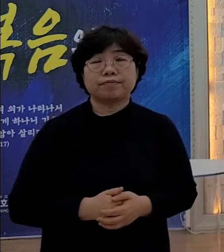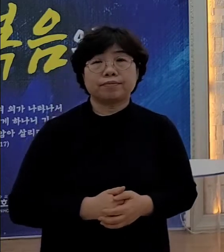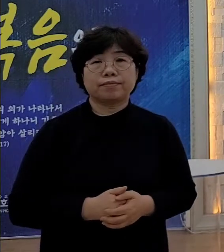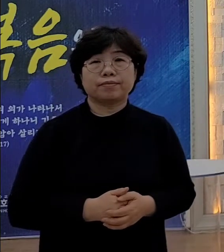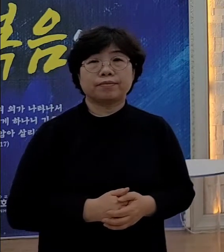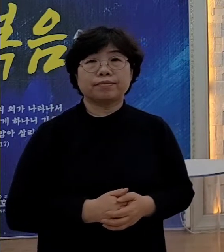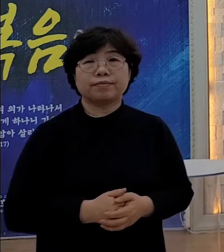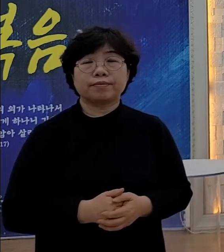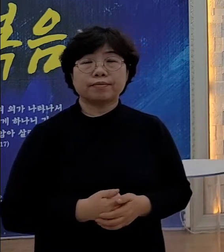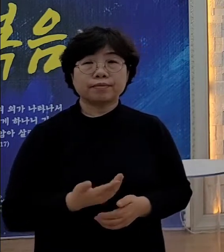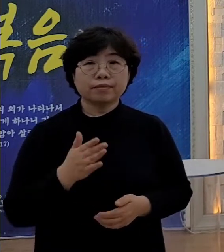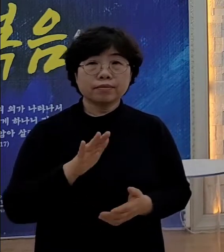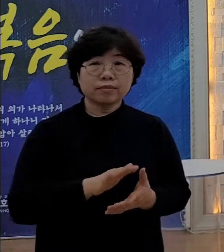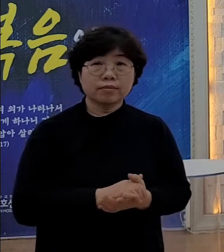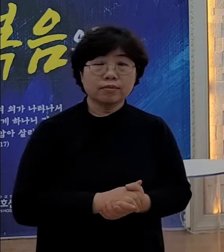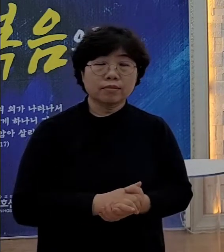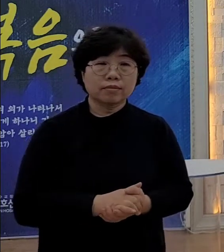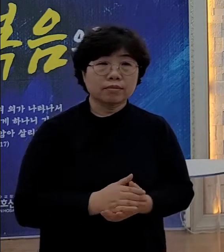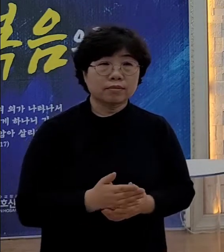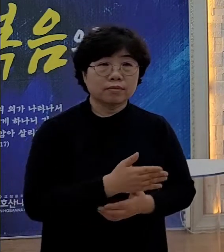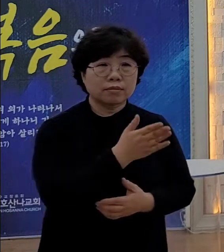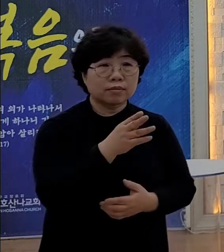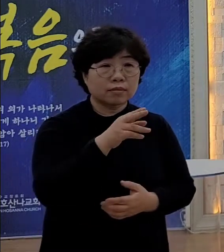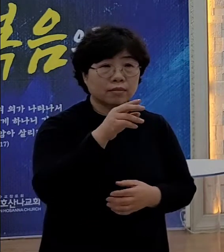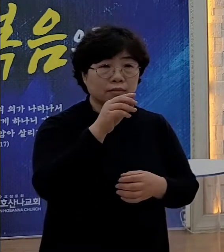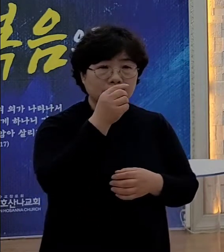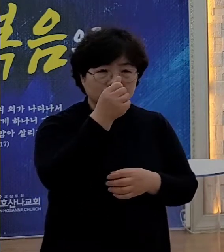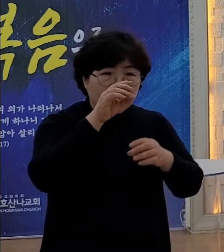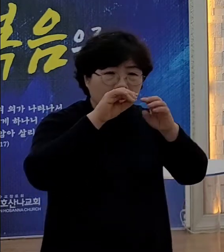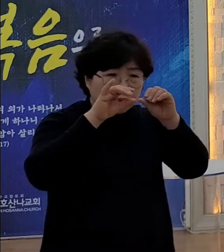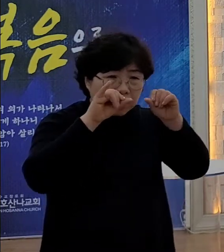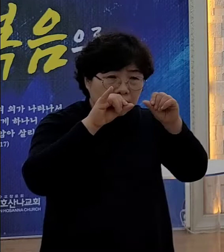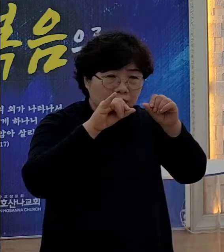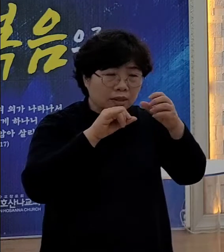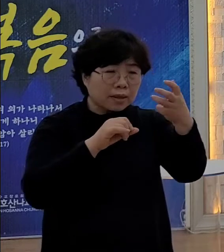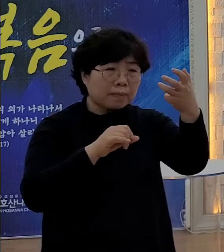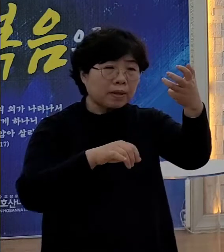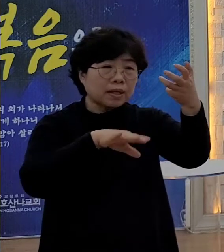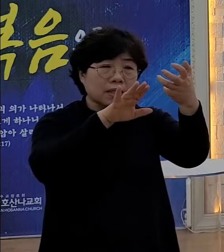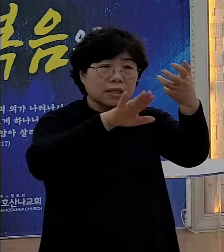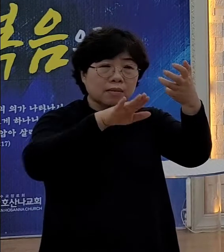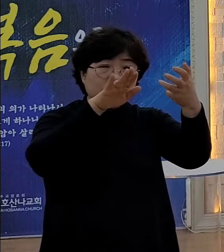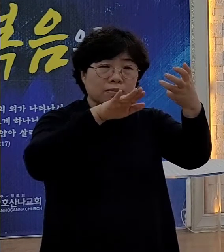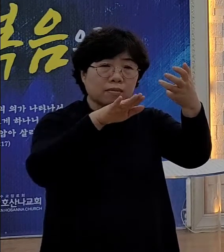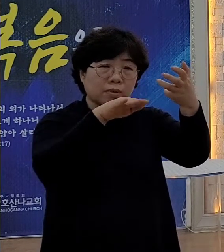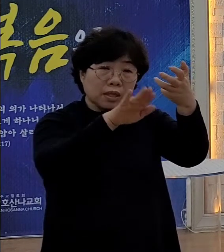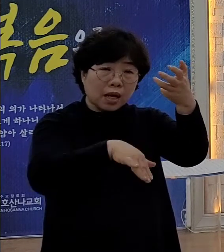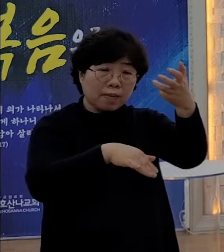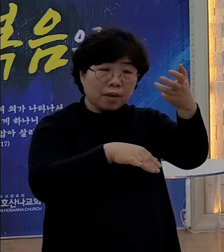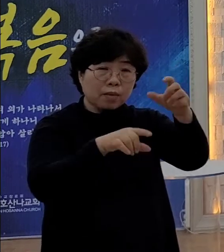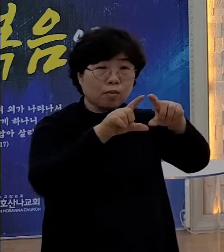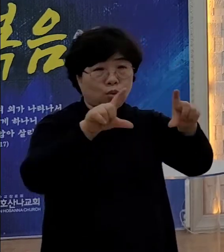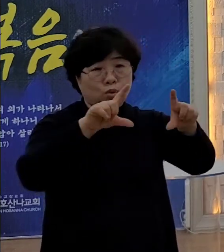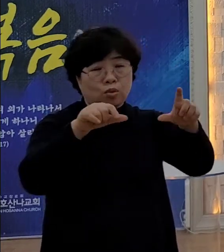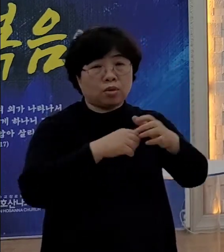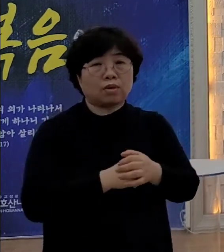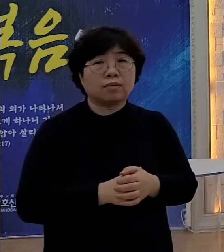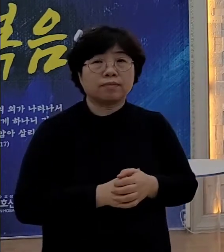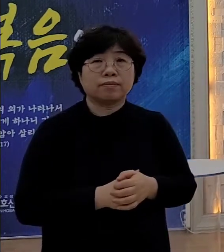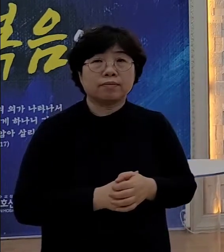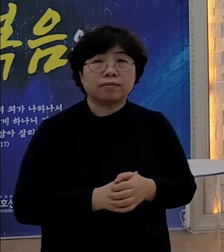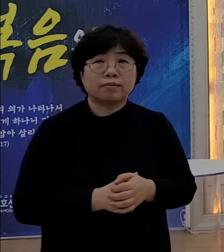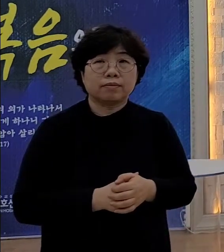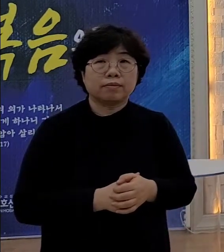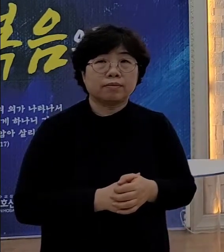여러분 미세먼지가 80 이하면 그냥 보통이에요. 80 이하면. 근데 이게